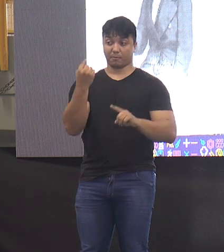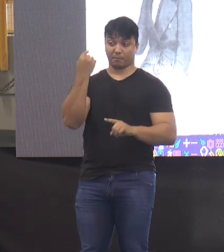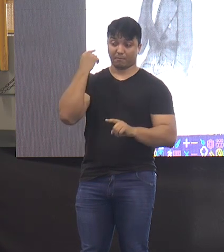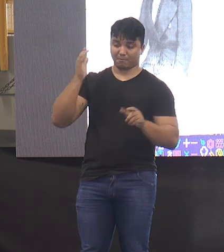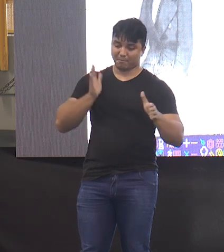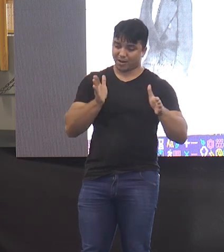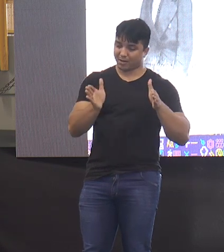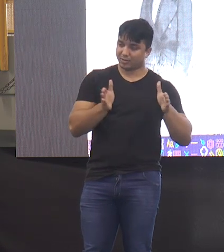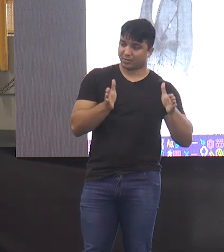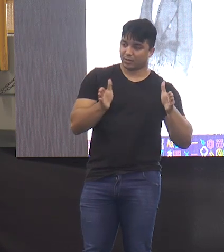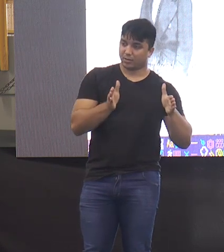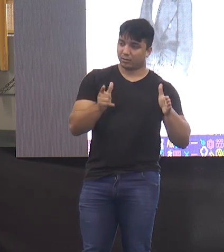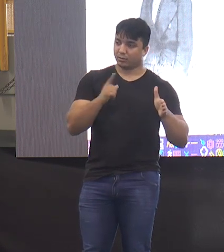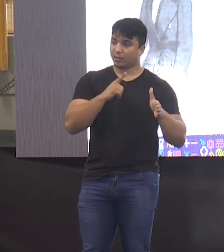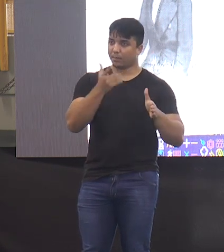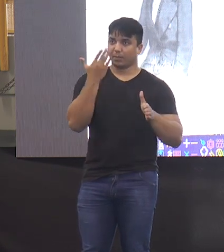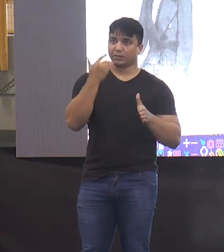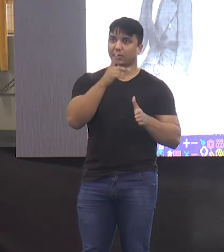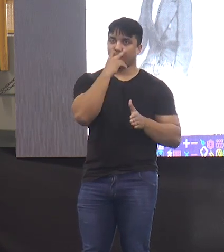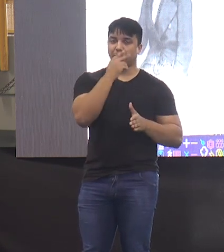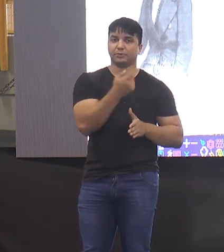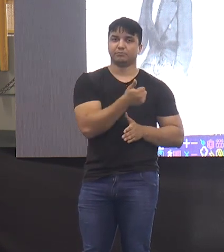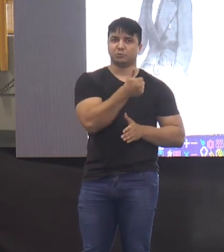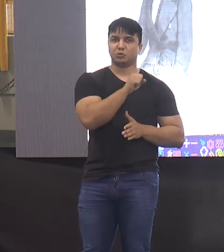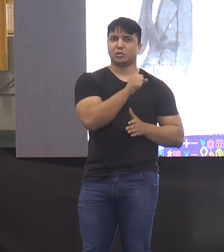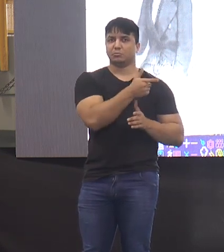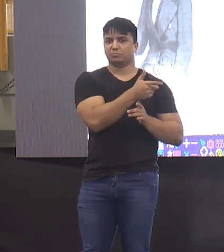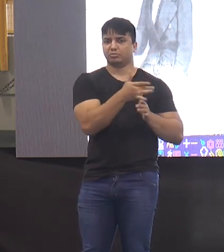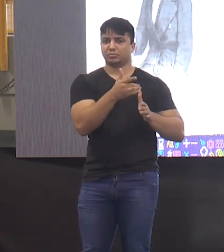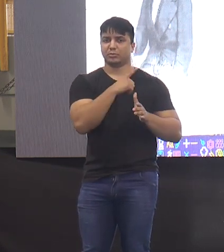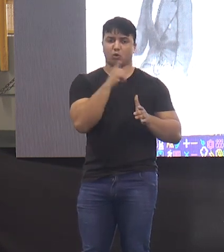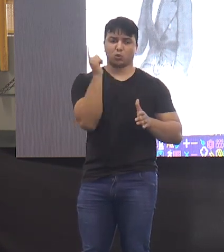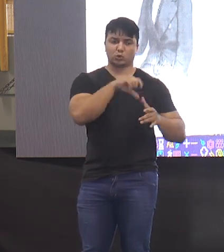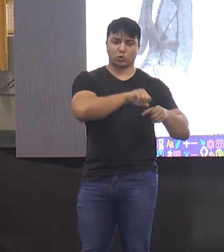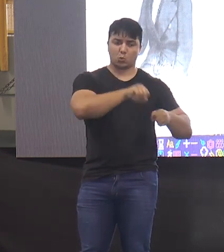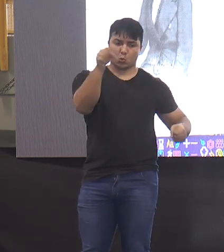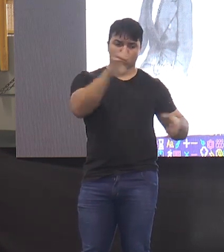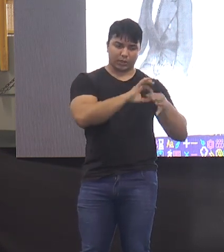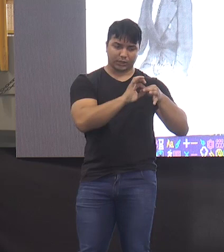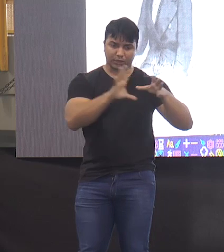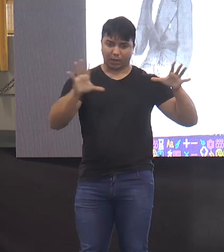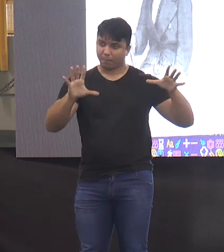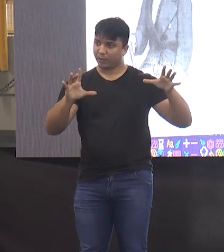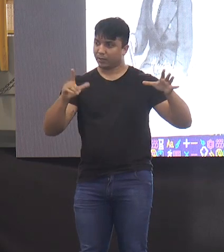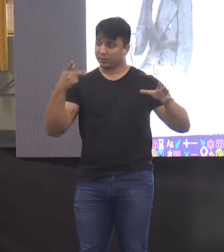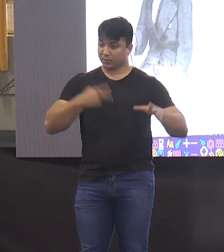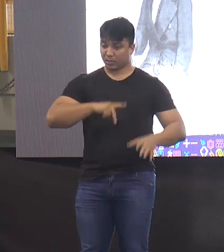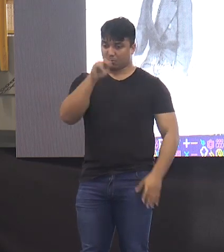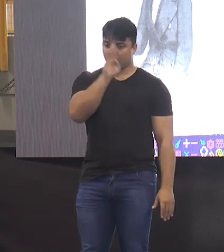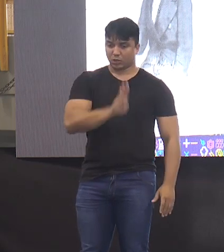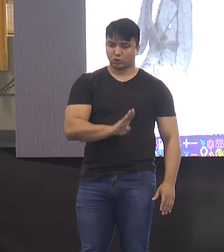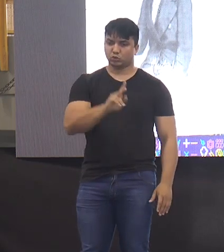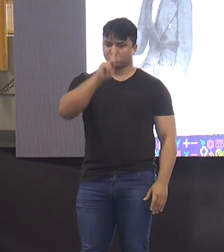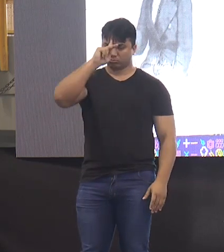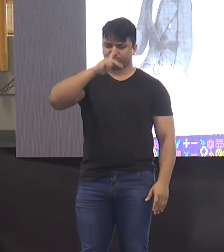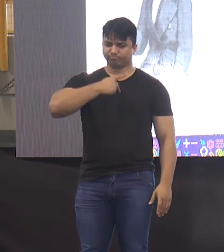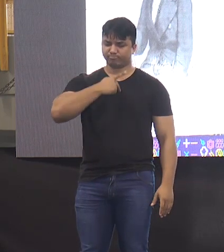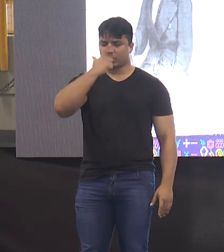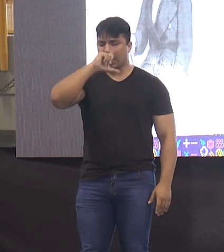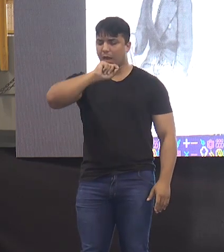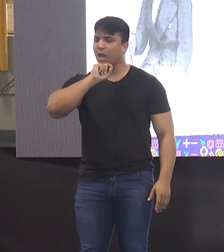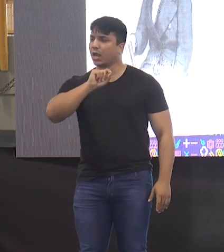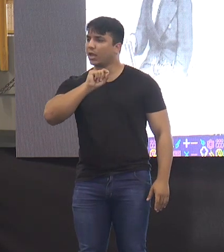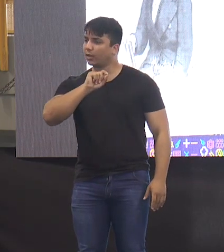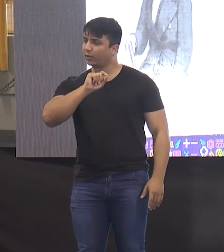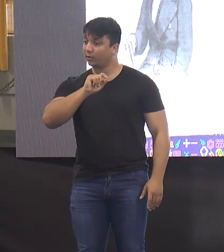época pós-independência, durante esse processo de autoafirmação,